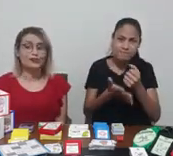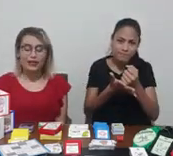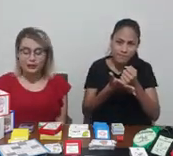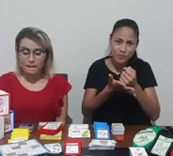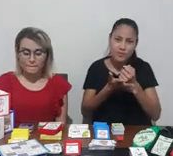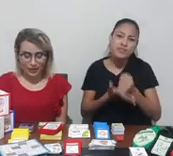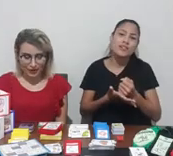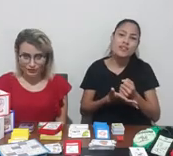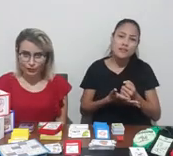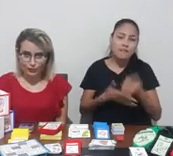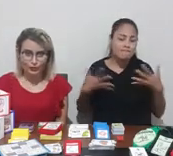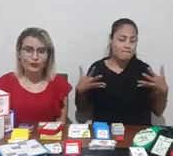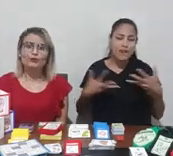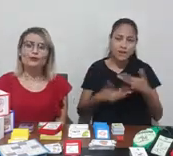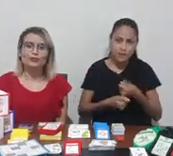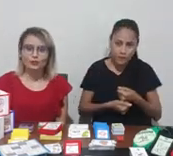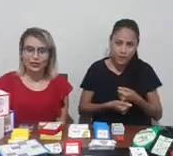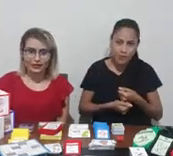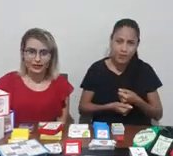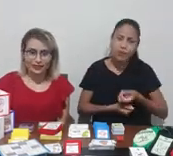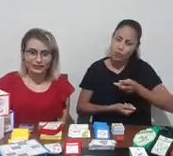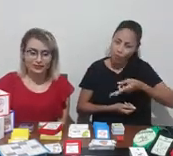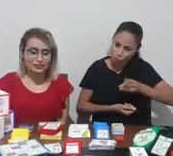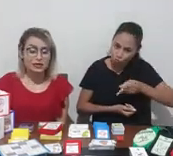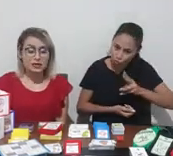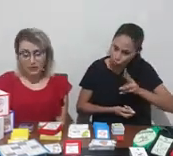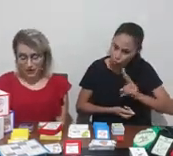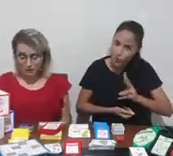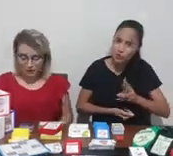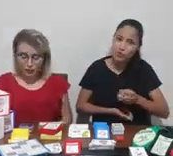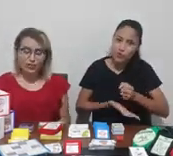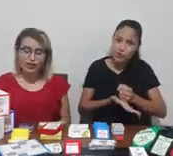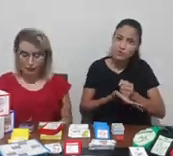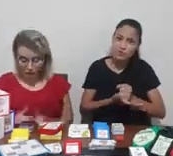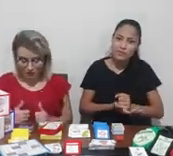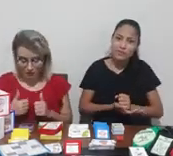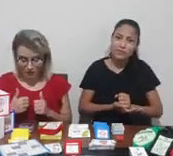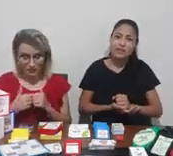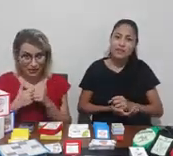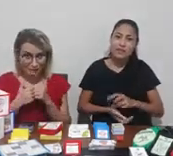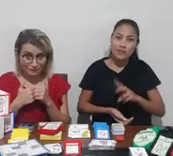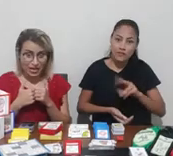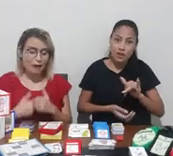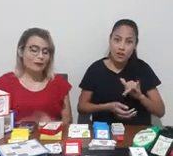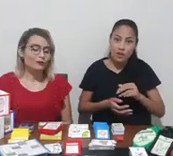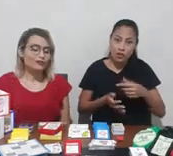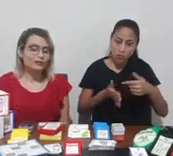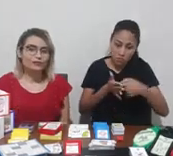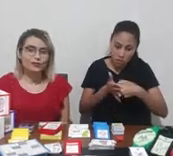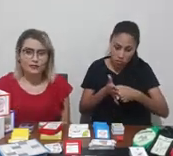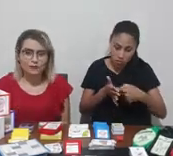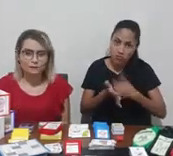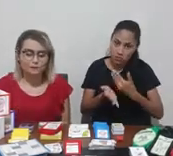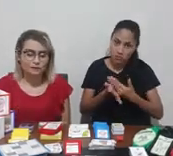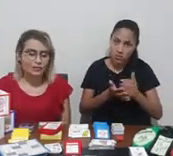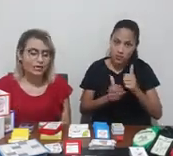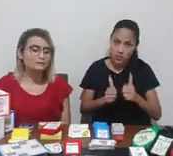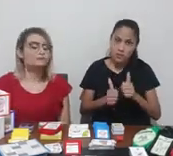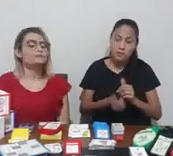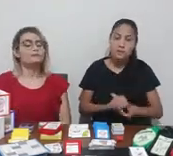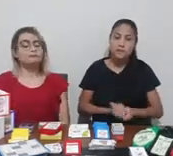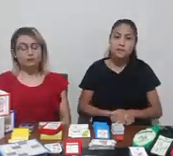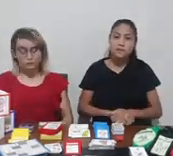isso é maravilhoso. Então continue aí ligadinhas e já comece a mandar a perguntinha de vocês,